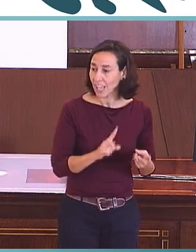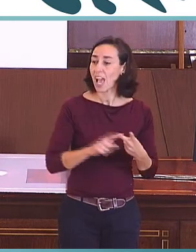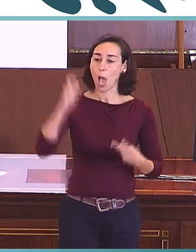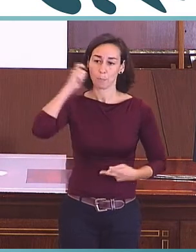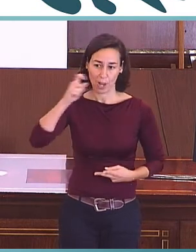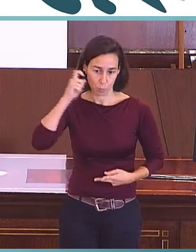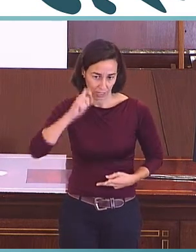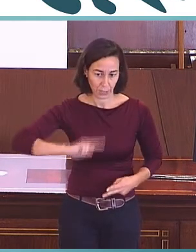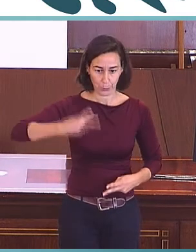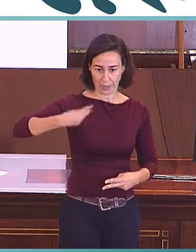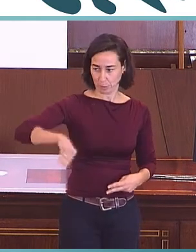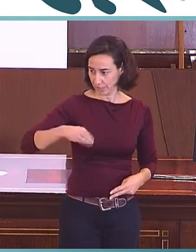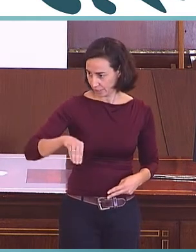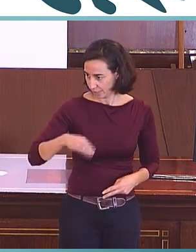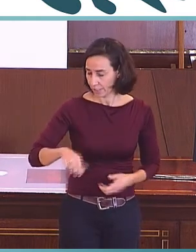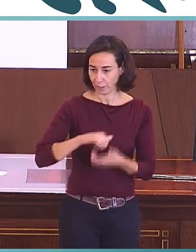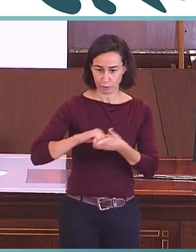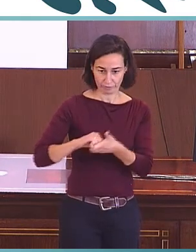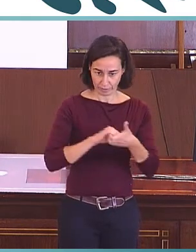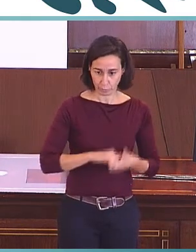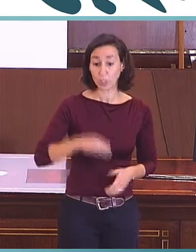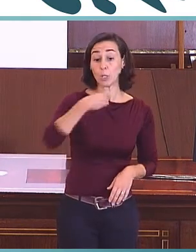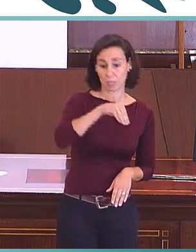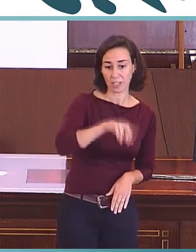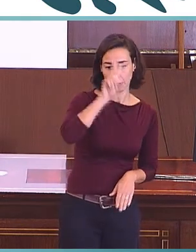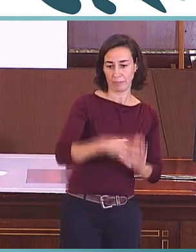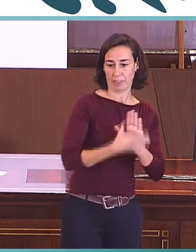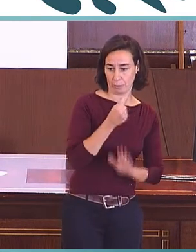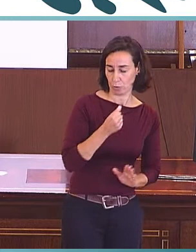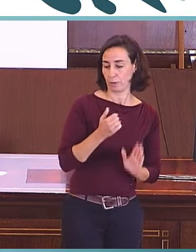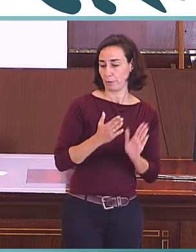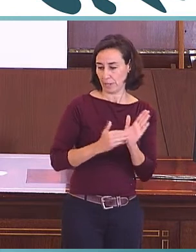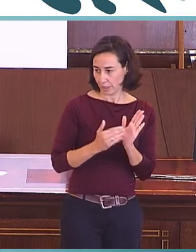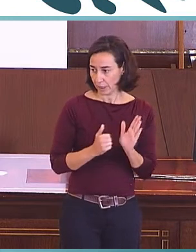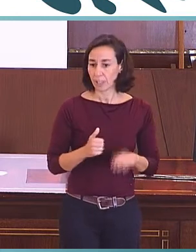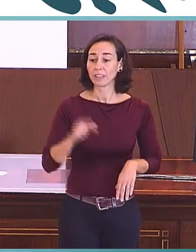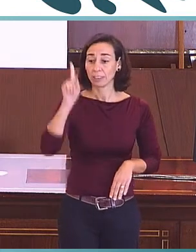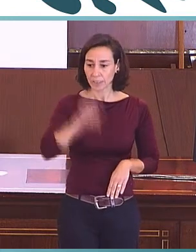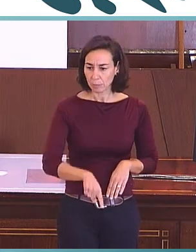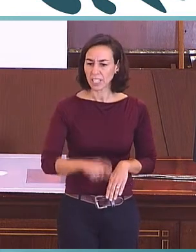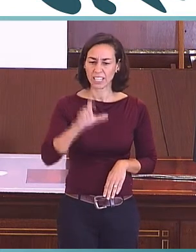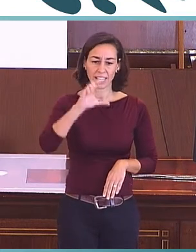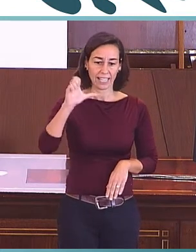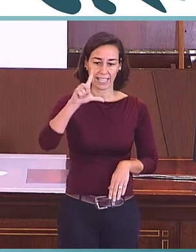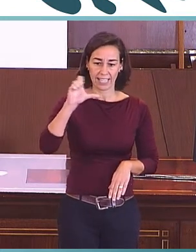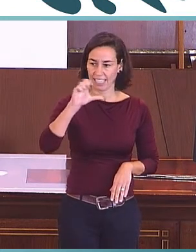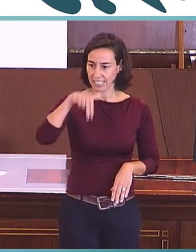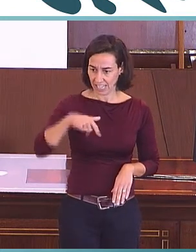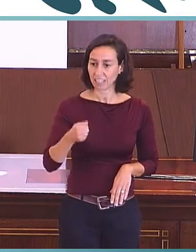Miguel la vicepresidenta de la Confederación y presidenta de Valencia Alena Torres de la Comunidad de Madrid que también está por aquí con nosotros